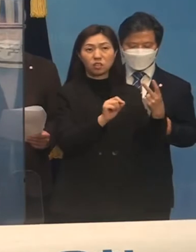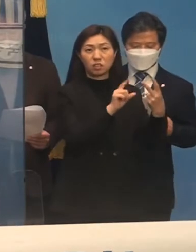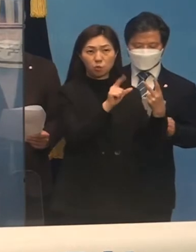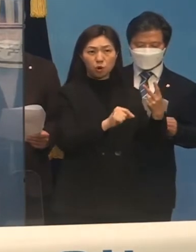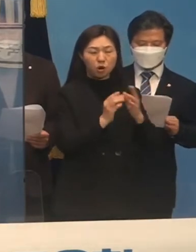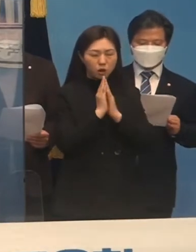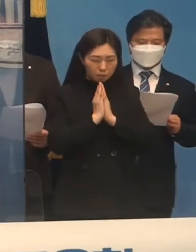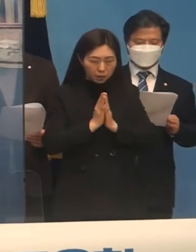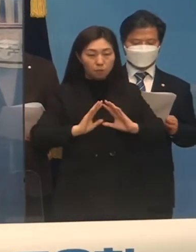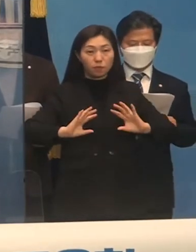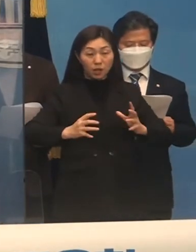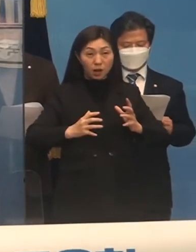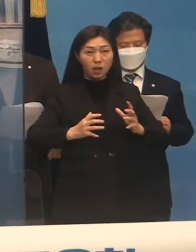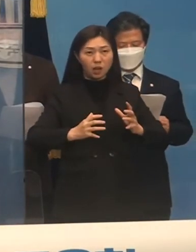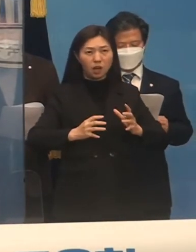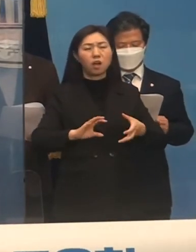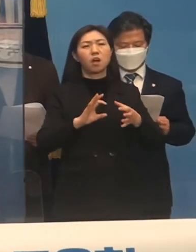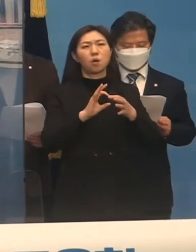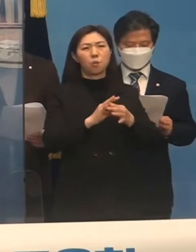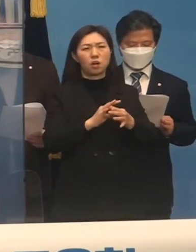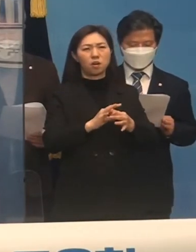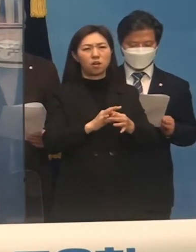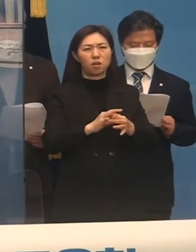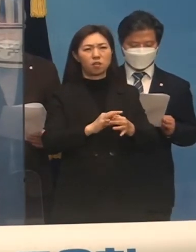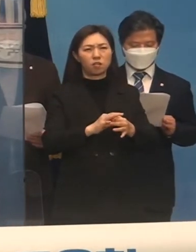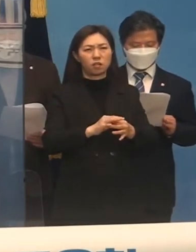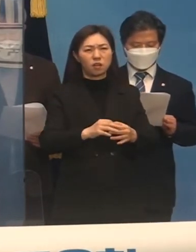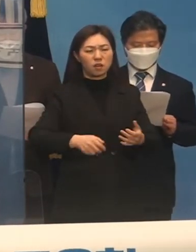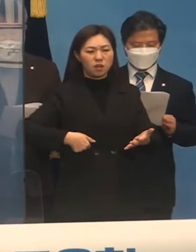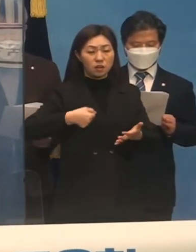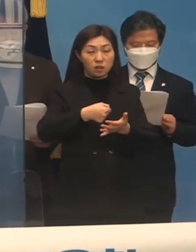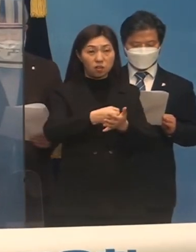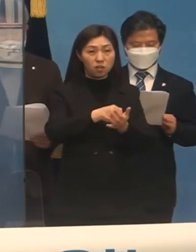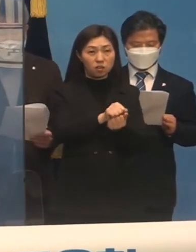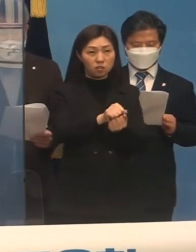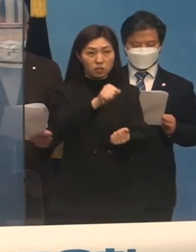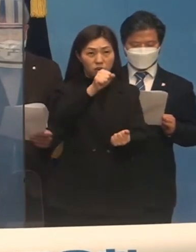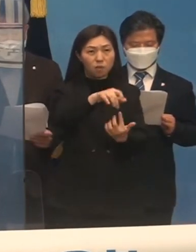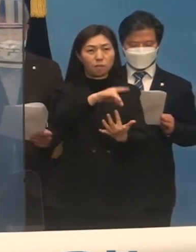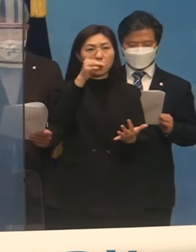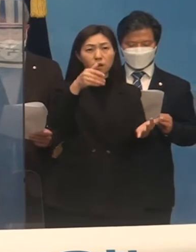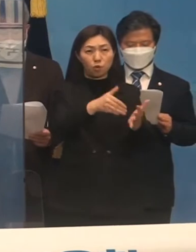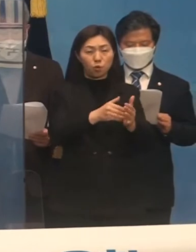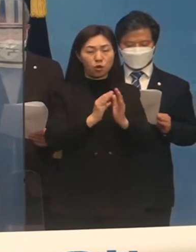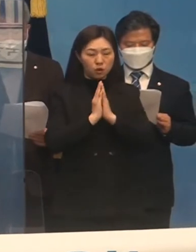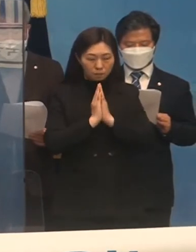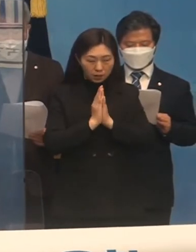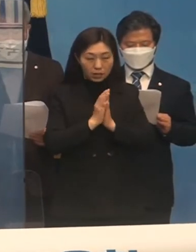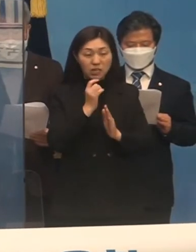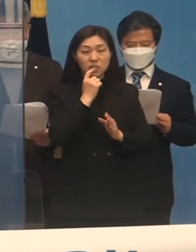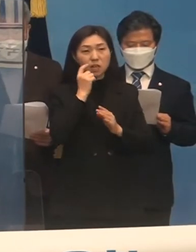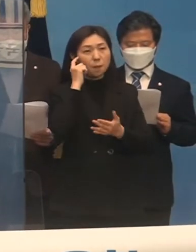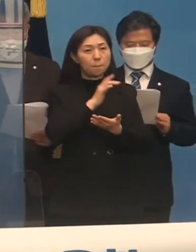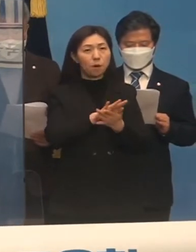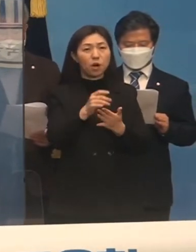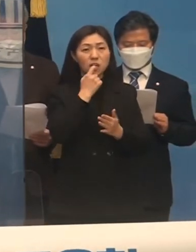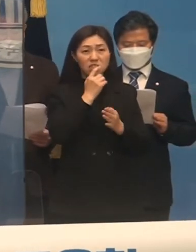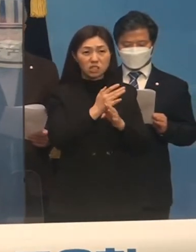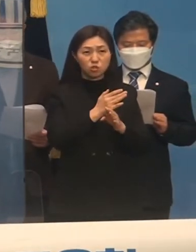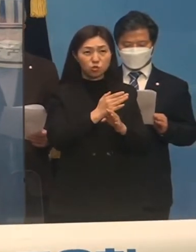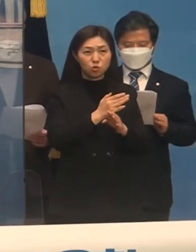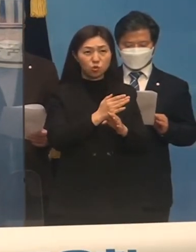미얀마 사태에 대한 결의안을 채택했고 미얀마 평화와 민주주의 회복을 위한 국회의원